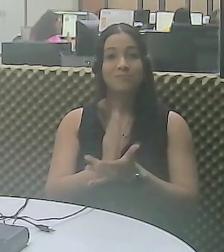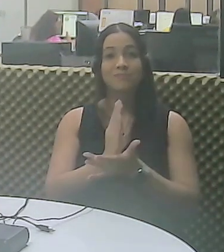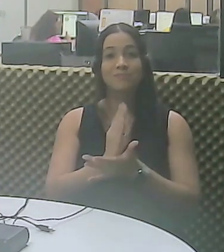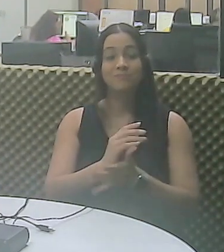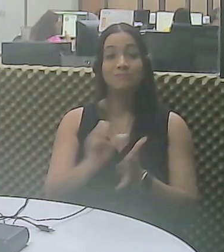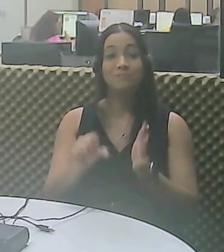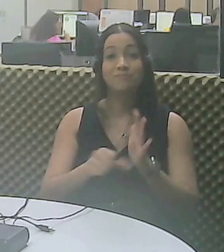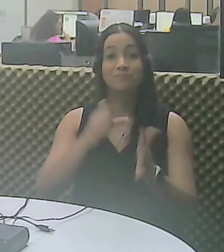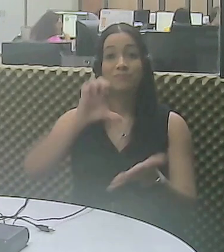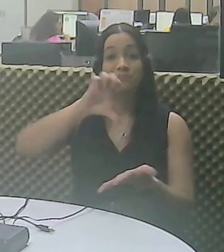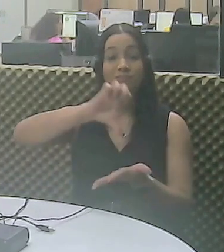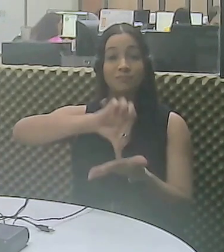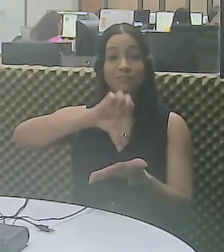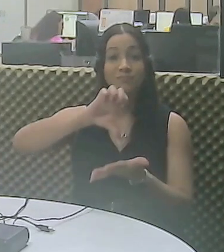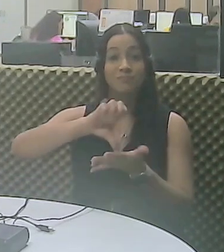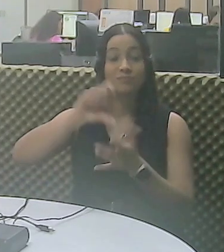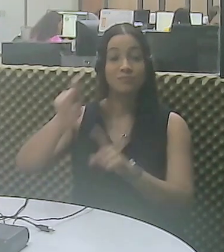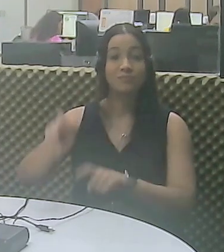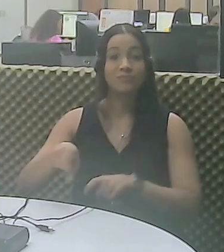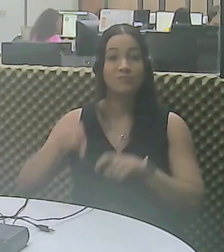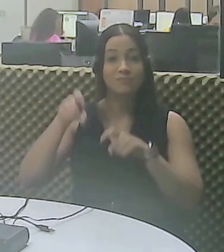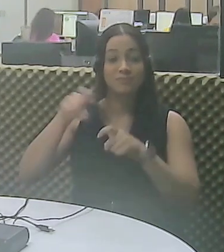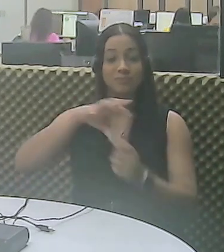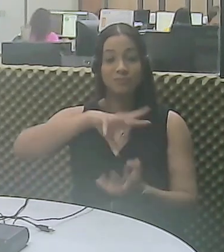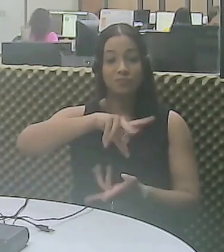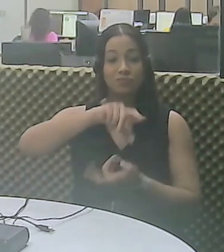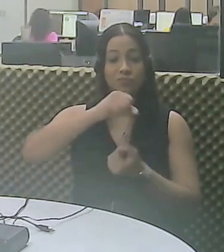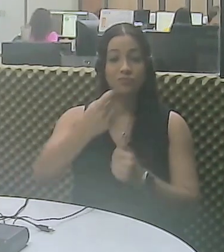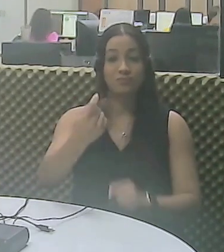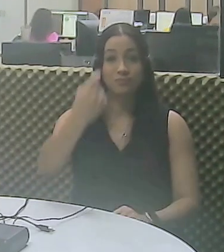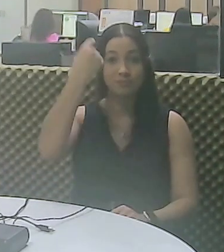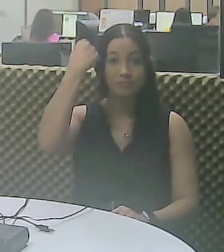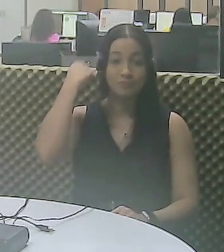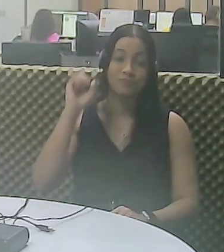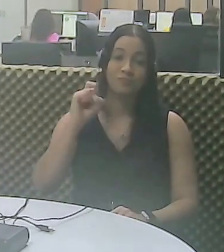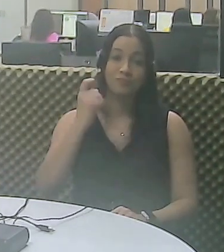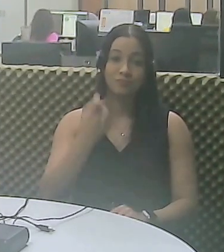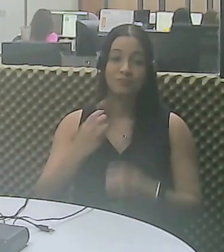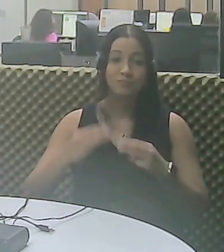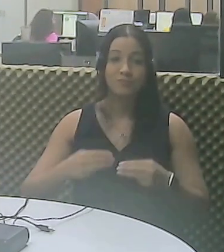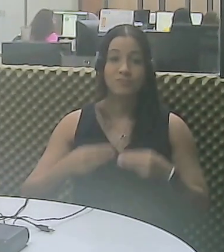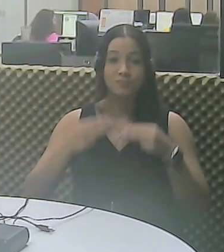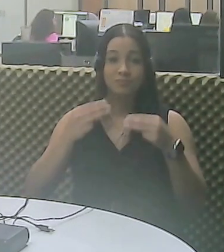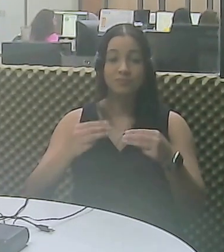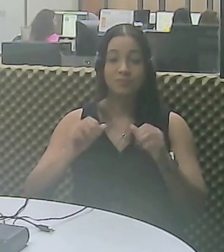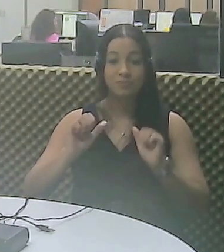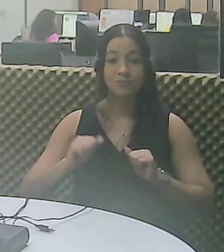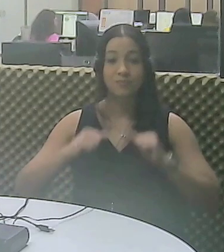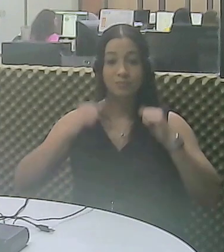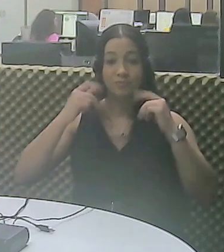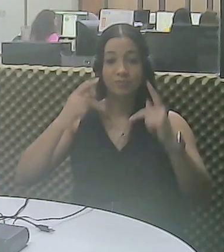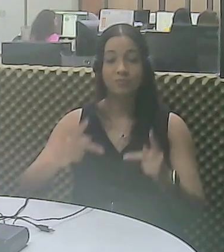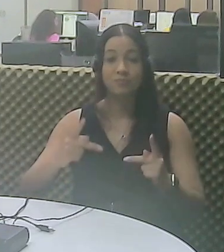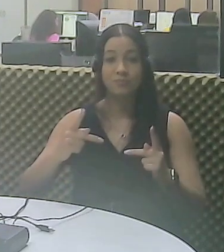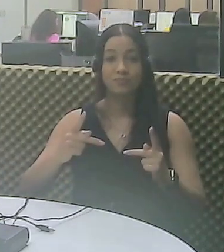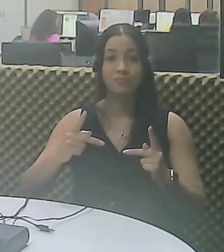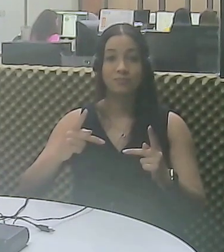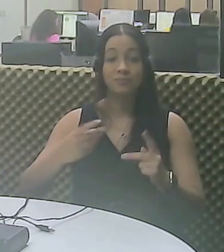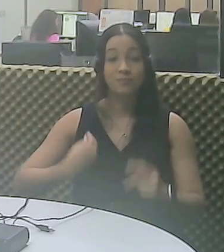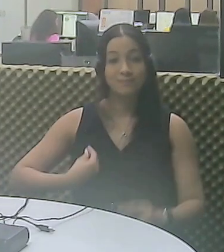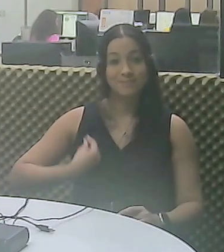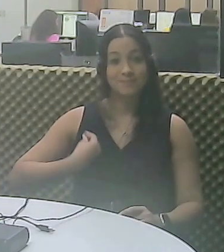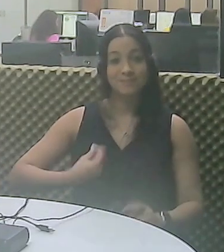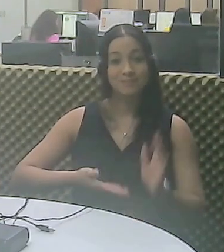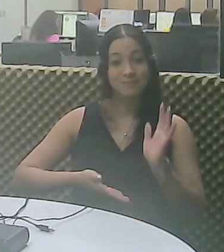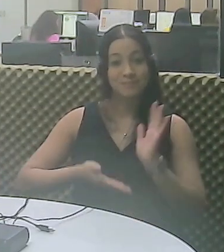primeiro polo agromineral verde do Brasil. Na oportunidade, o ex-ministro da Agricultura, Alisson Paulinelli, esteve